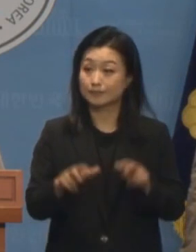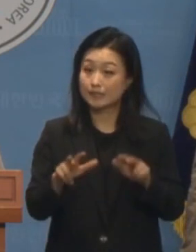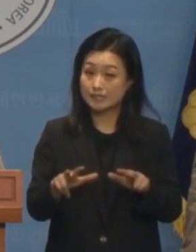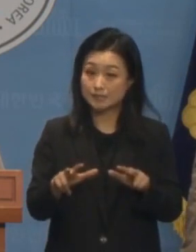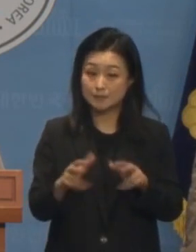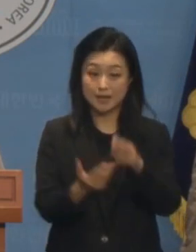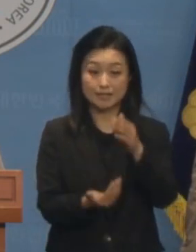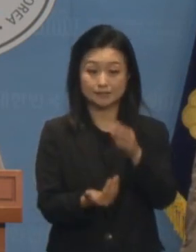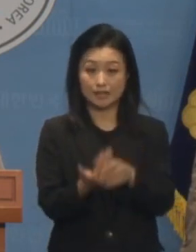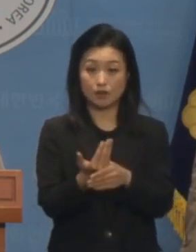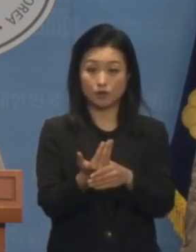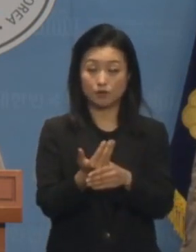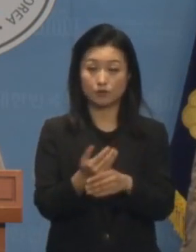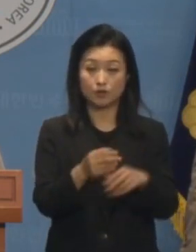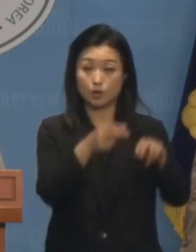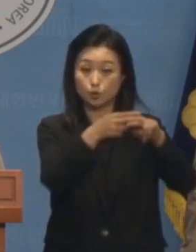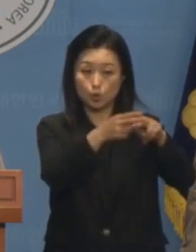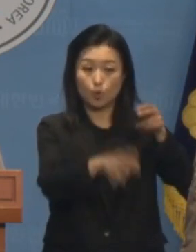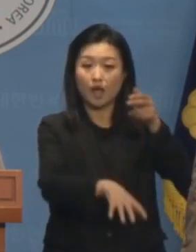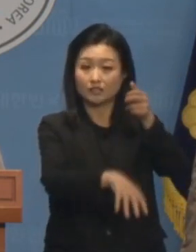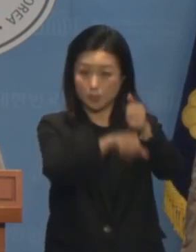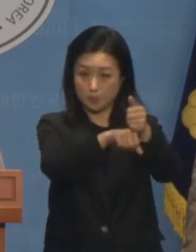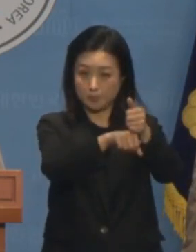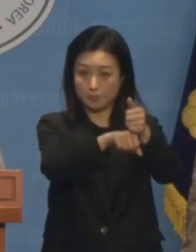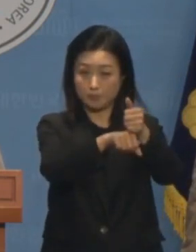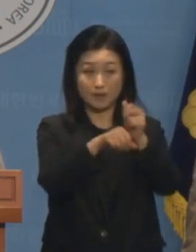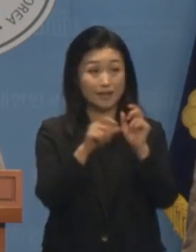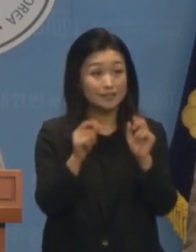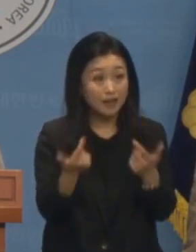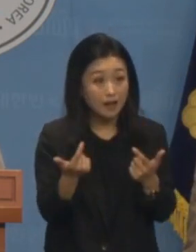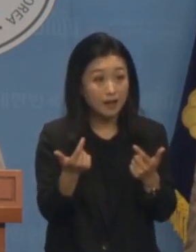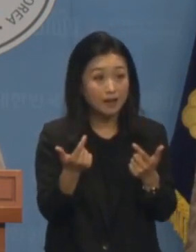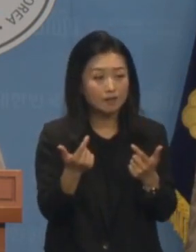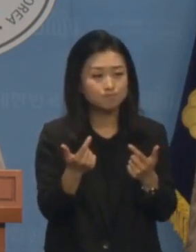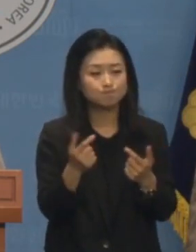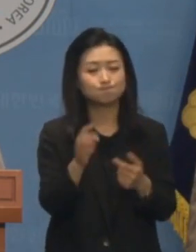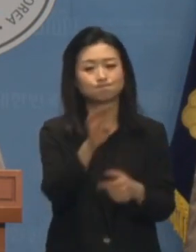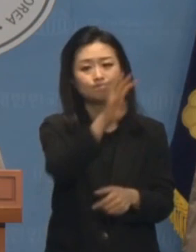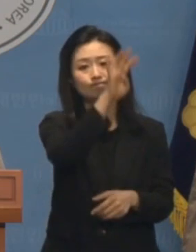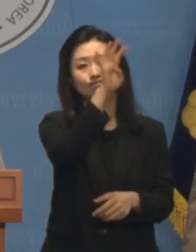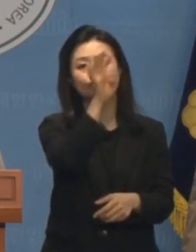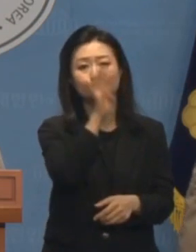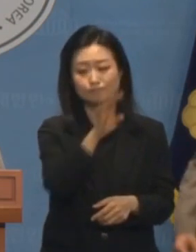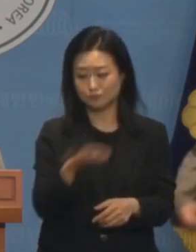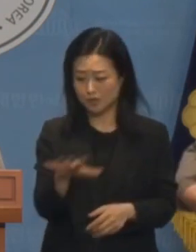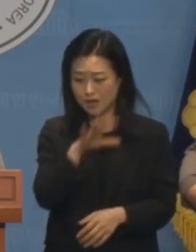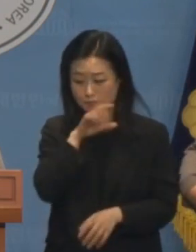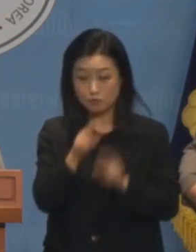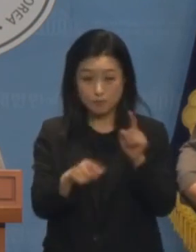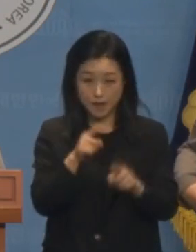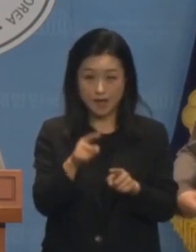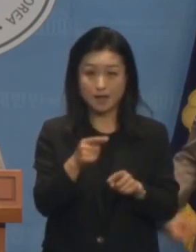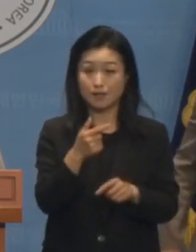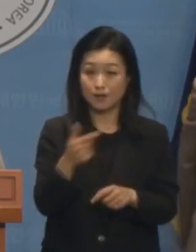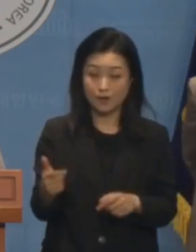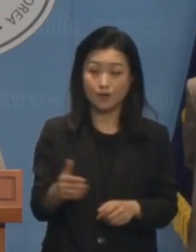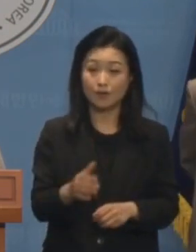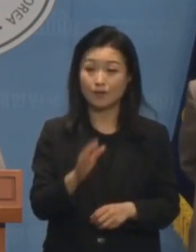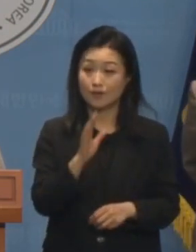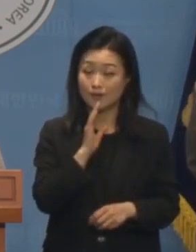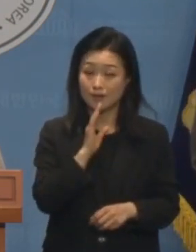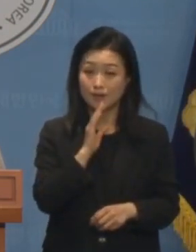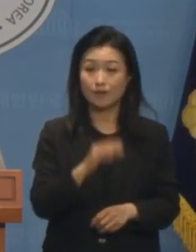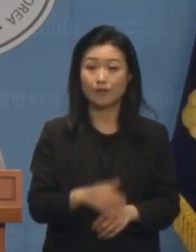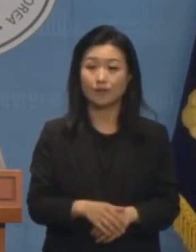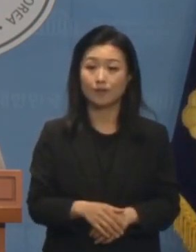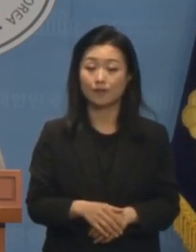이 상황이 독과점이 아니라니 너무 개탄스럽습니다. 업계의 반발이 워낙 거세 어쩔 수 없다고 언론 기사에